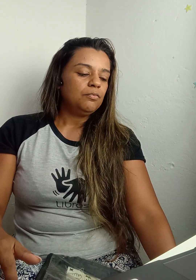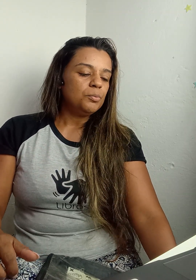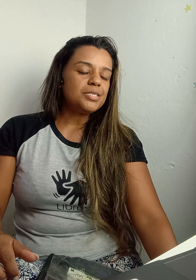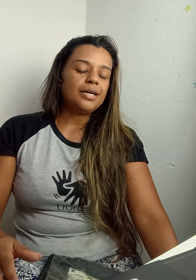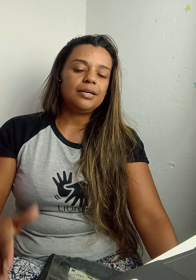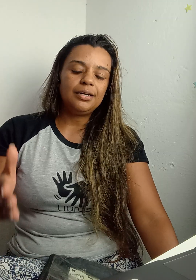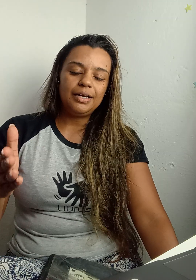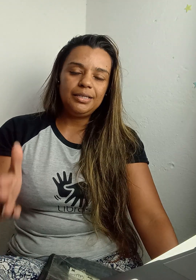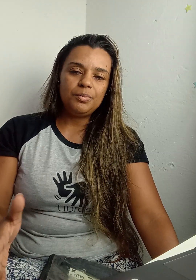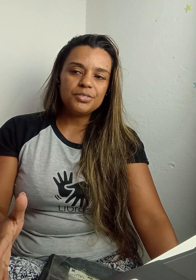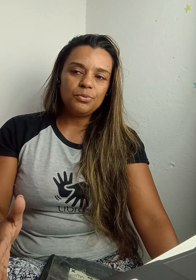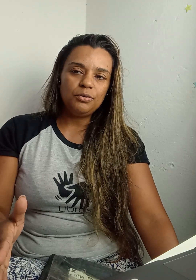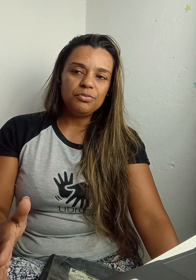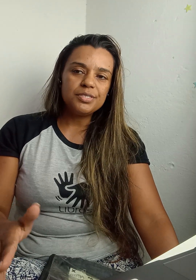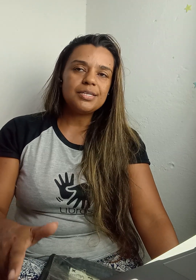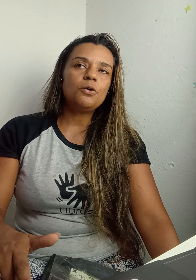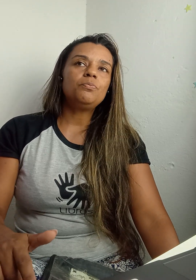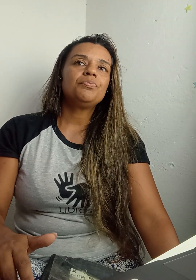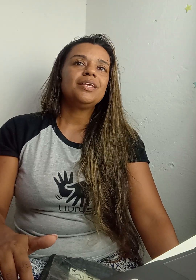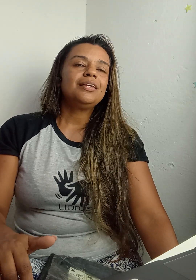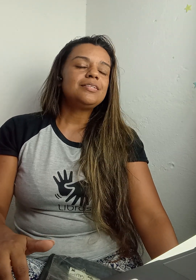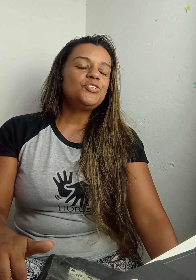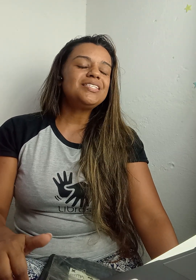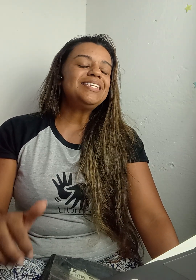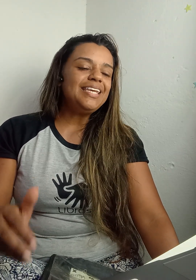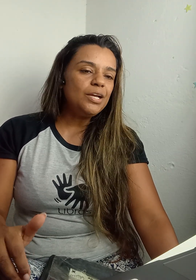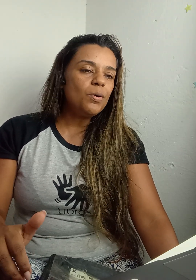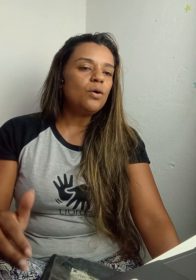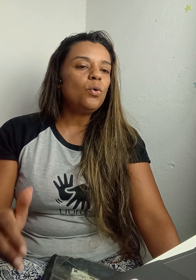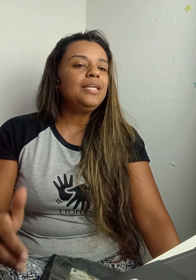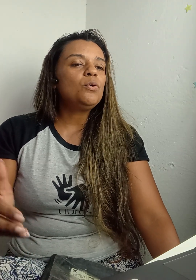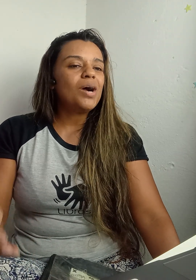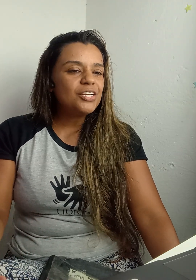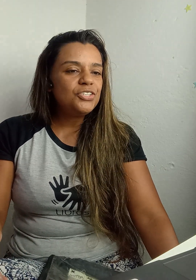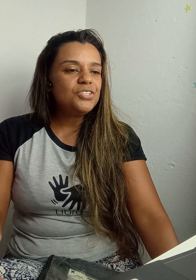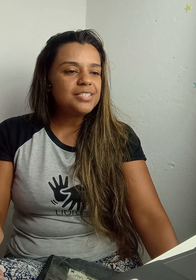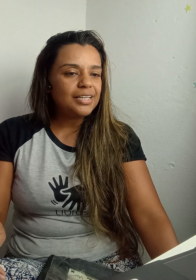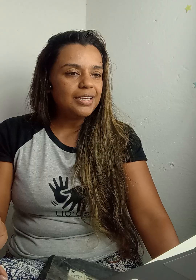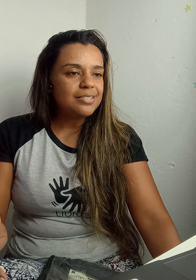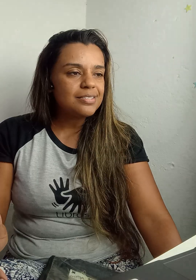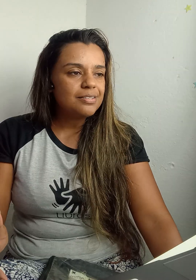Vamos lá. A Libras não é universal. Se diz língua ou linguagem de sinais?